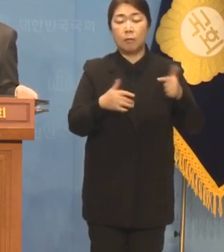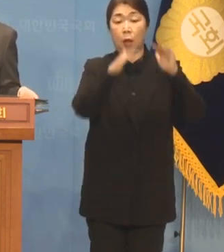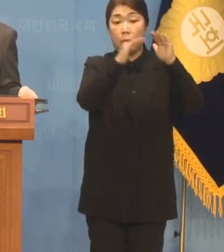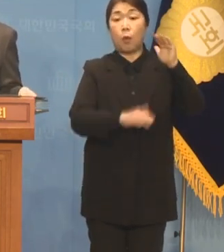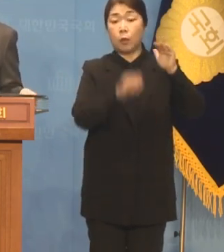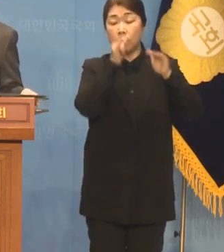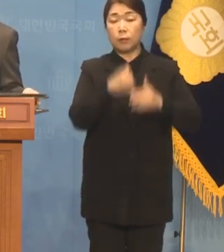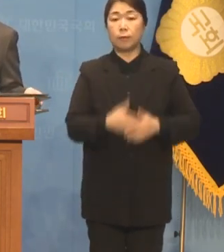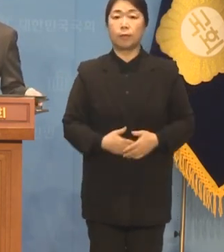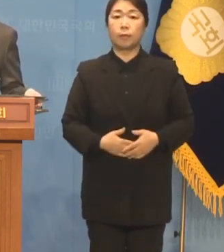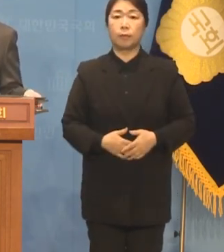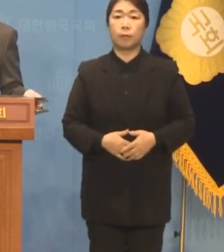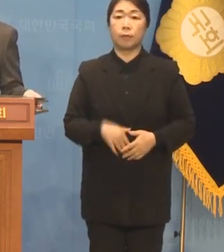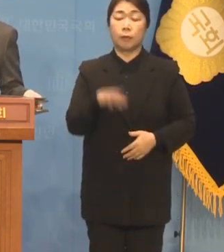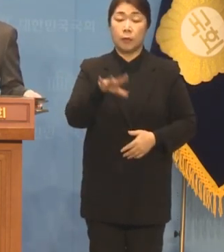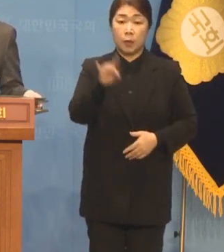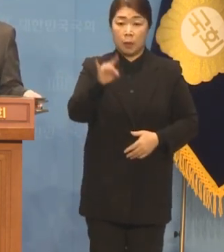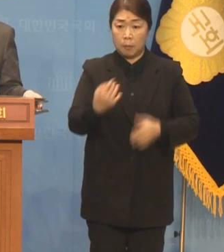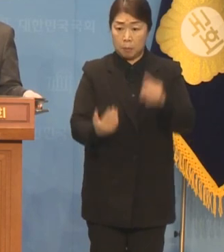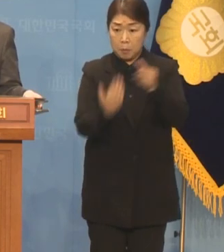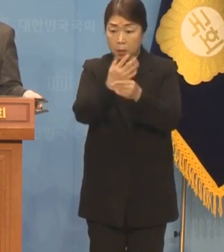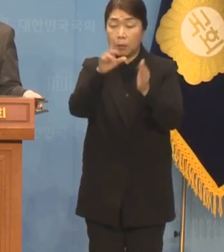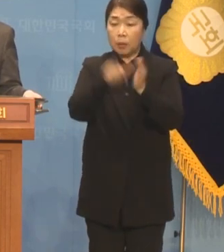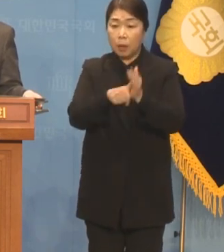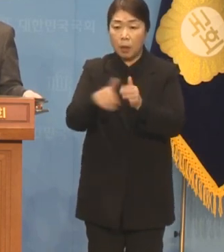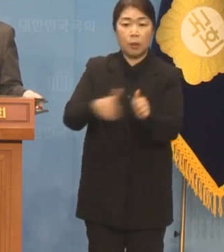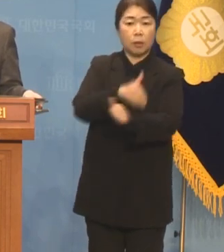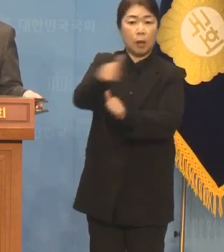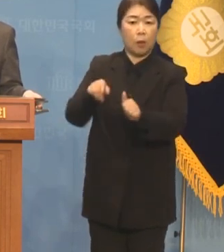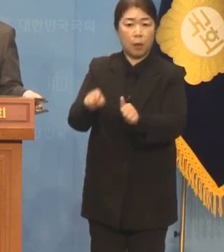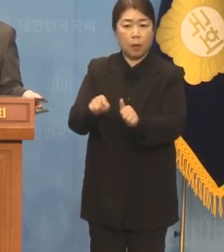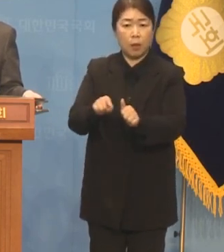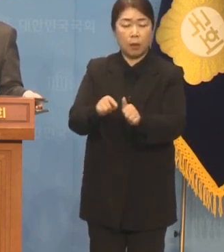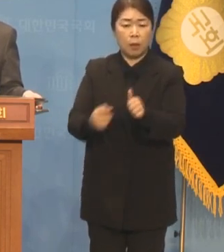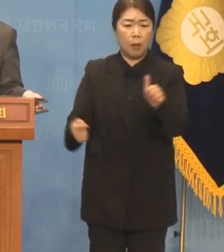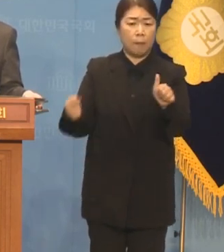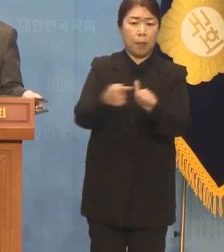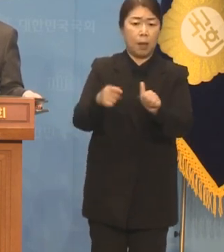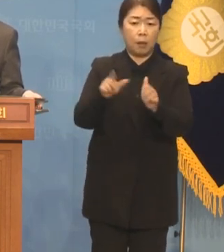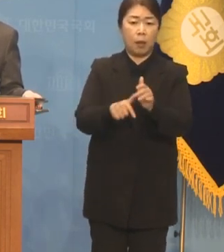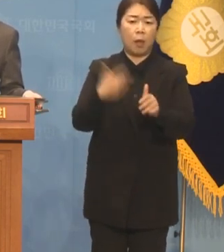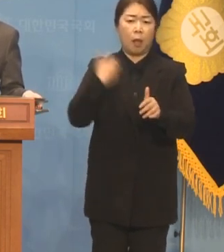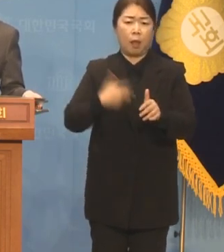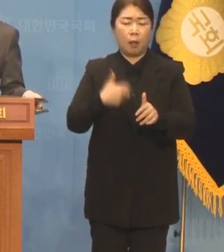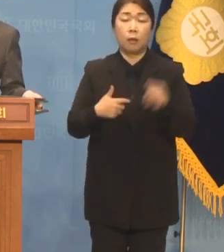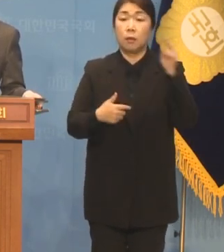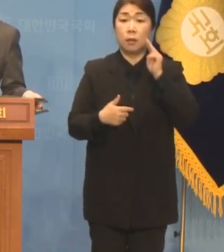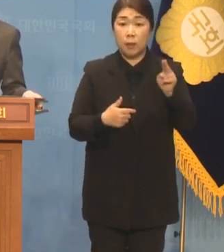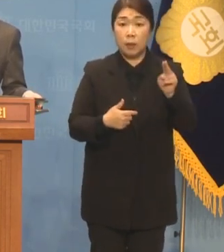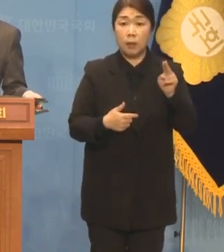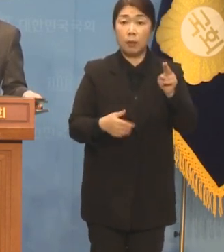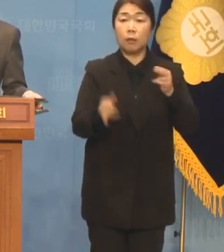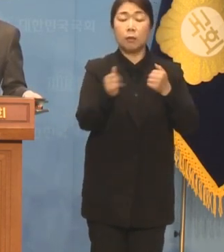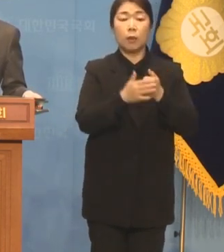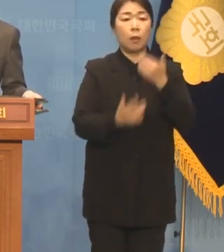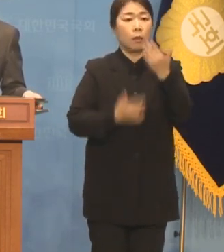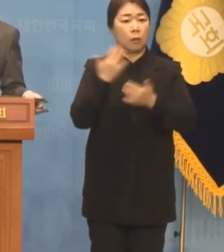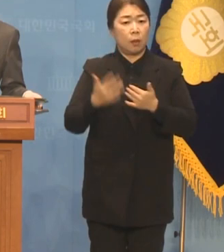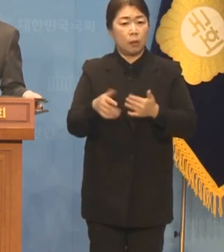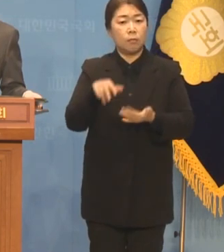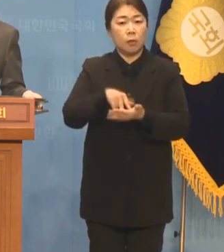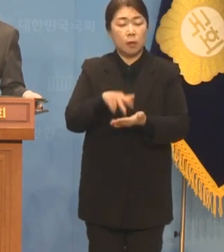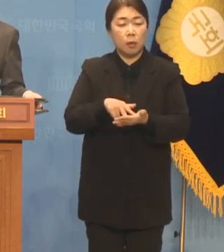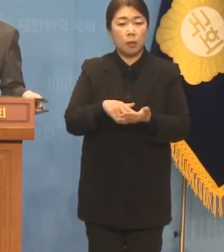그래서 상당히 초기에 다량의 피를 흘리고 출혈이 있었고, 적어도